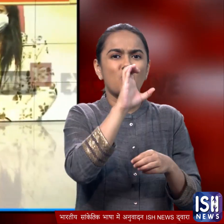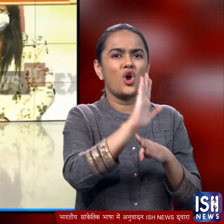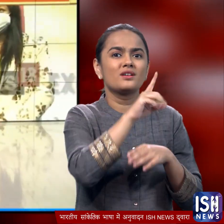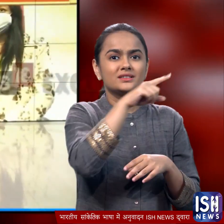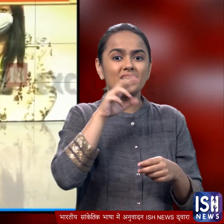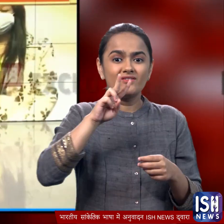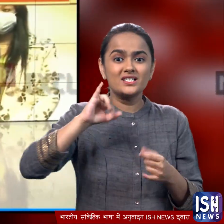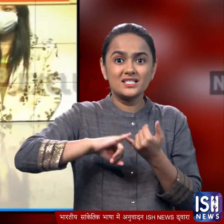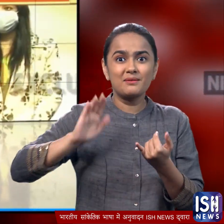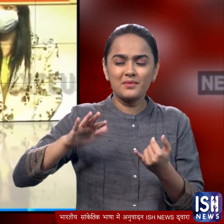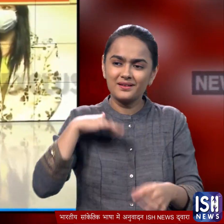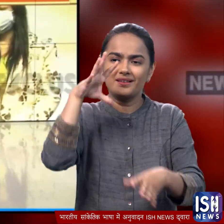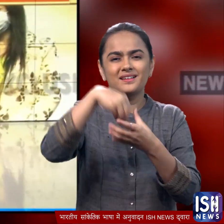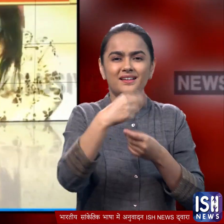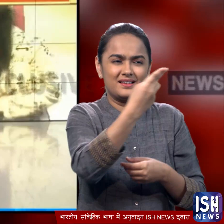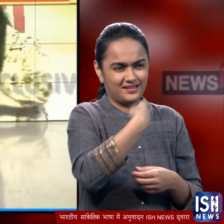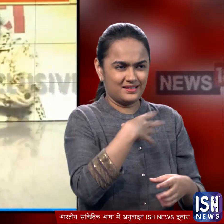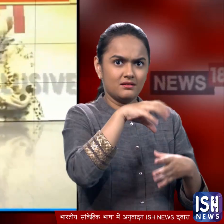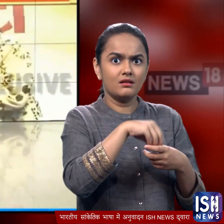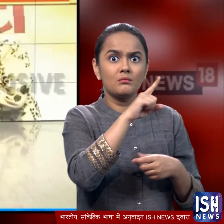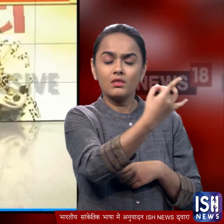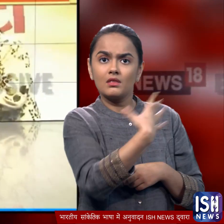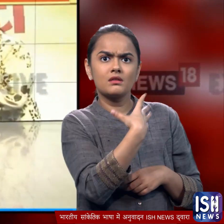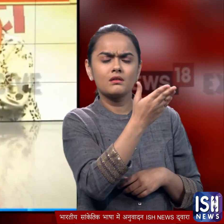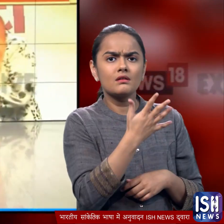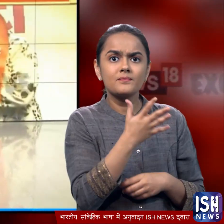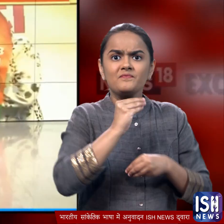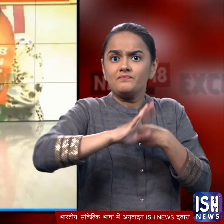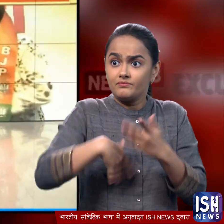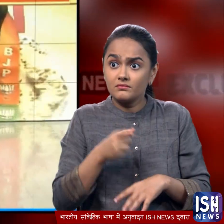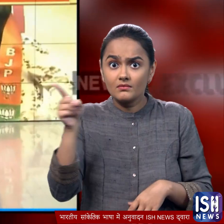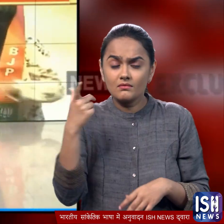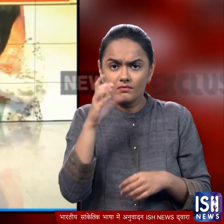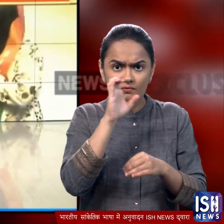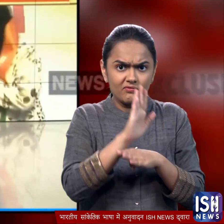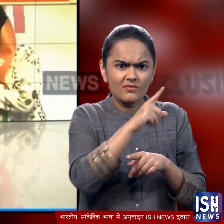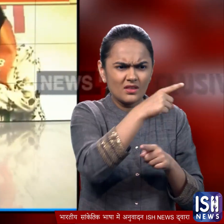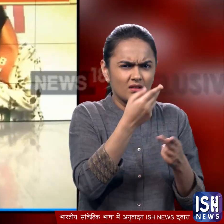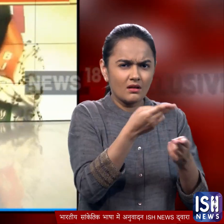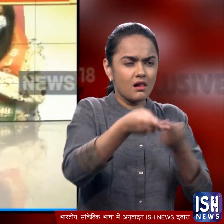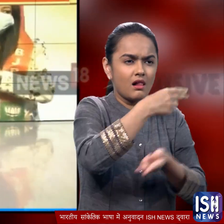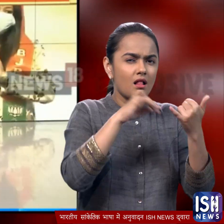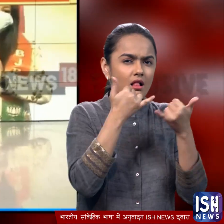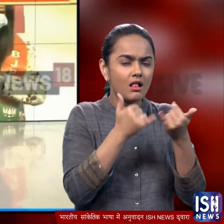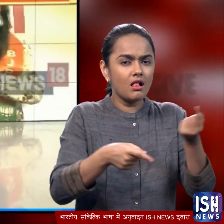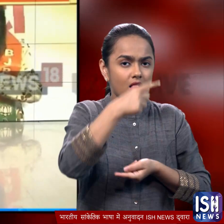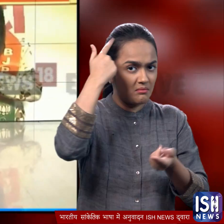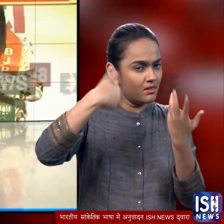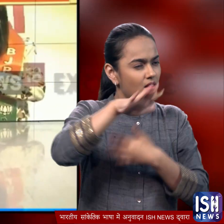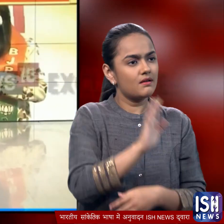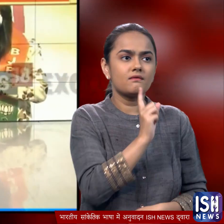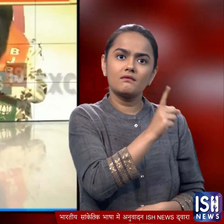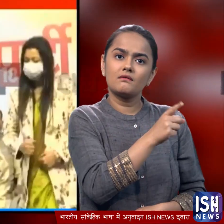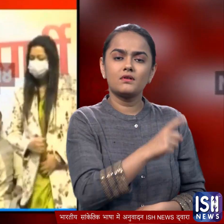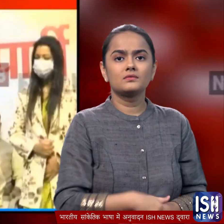थी कि कांग्रेस उन्हें विधानसभा चुनाव में टिकट देगी, लेकिन उन्हें टिकट नहीं मिला, जिसके बाद उन्होंने कांग्रेस पर टिकट बंटवारे में गड़बड़ी का आरोप लगाया